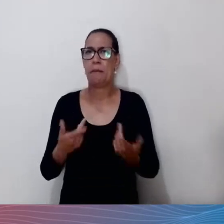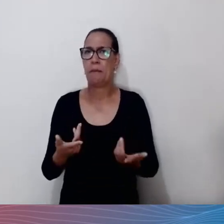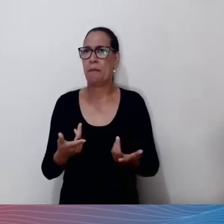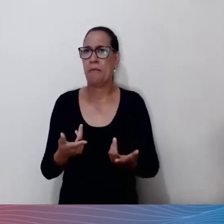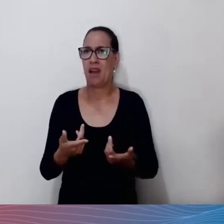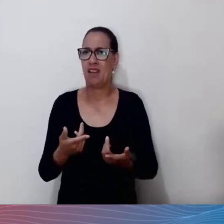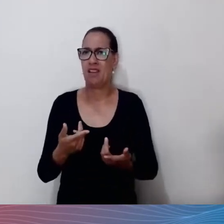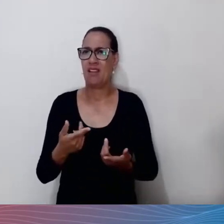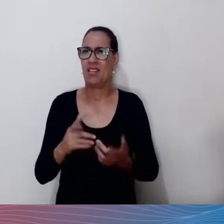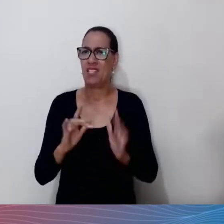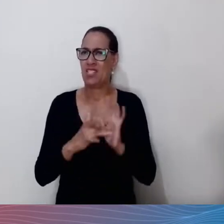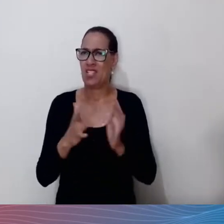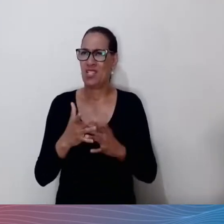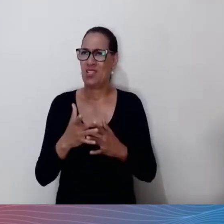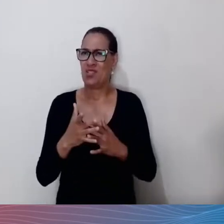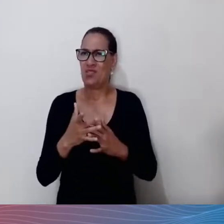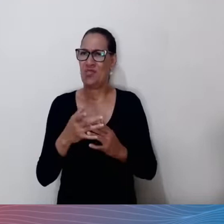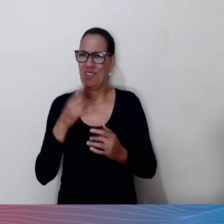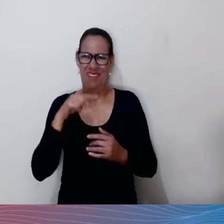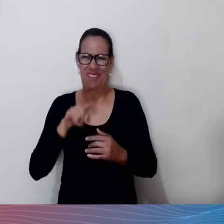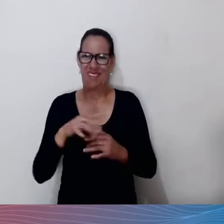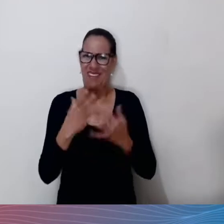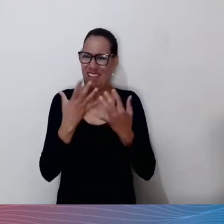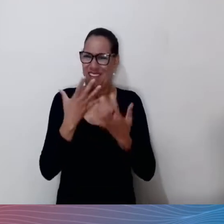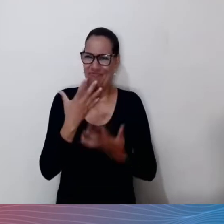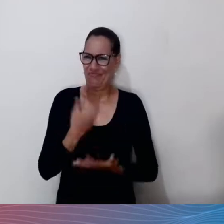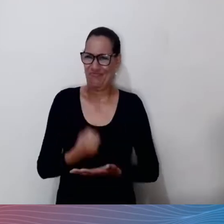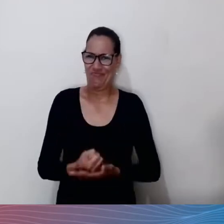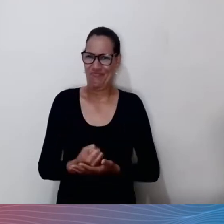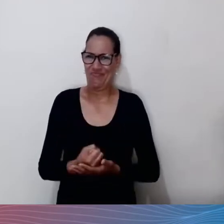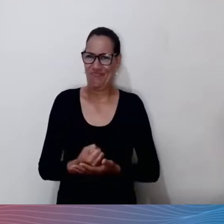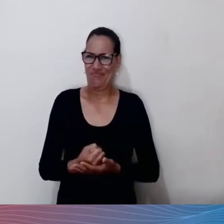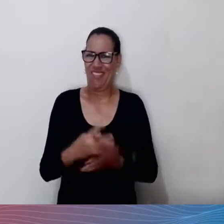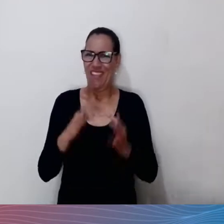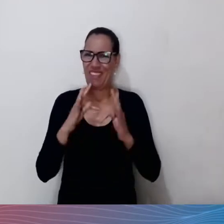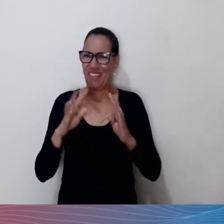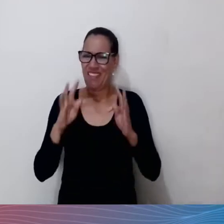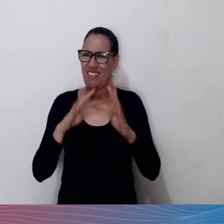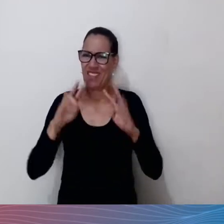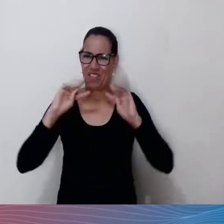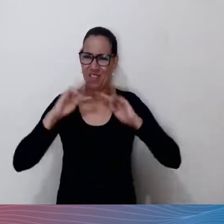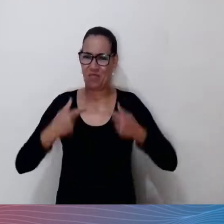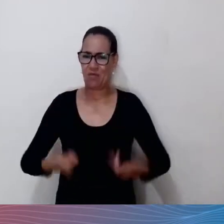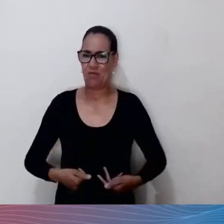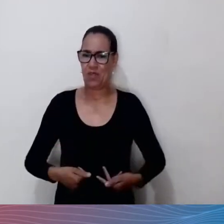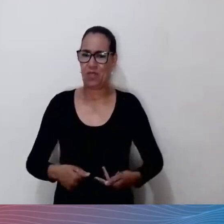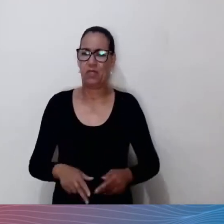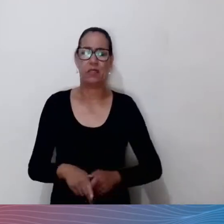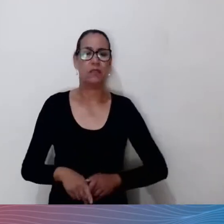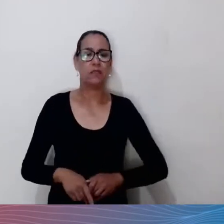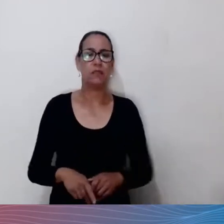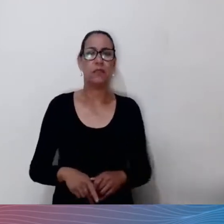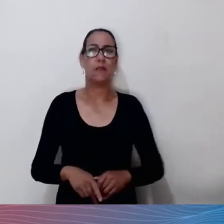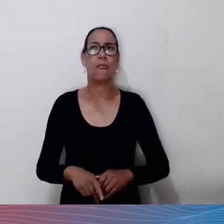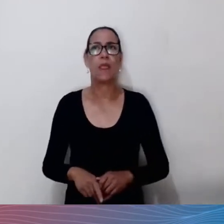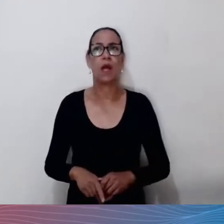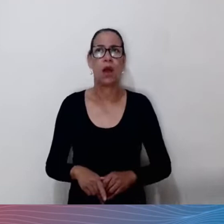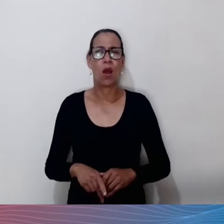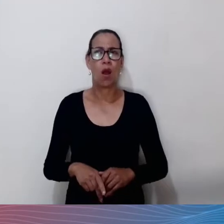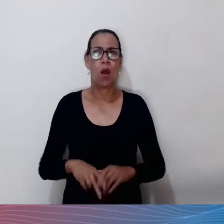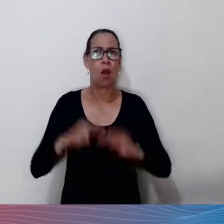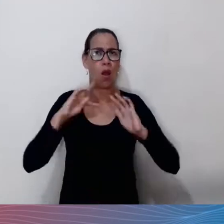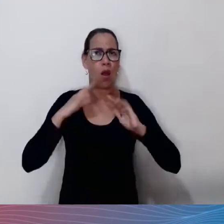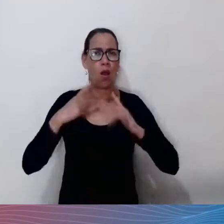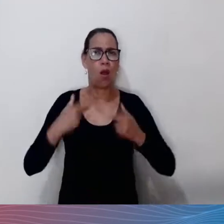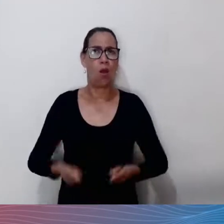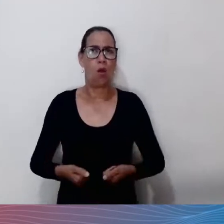humano. Então quem dá testemunho de quem é enviado por Deus não é homem. Porque senão, irmãos, seria muito fácil